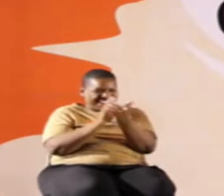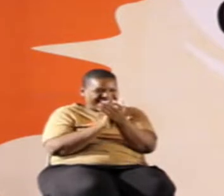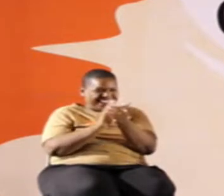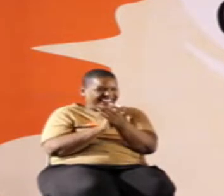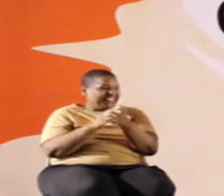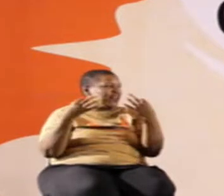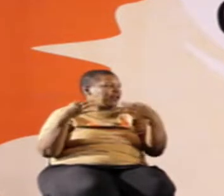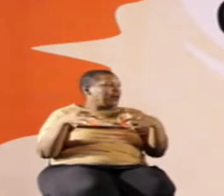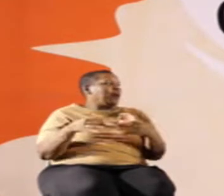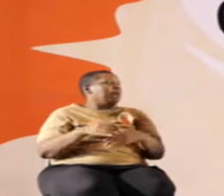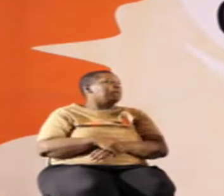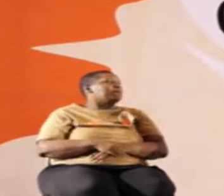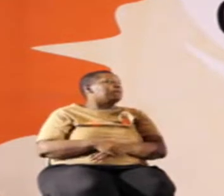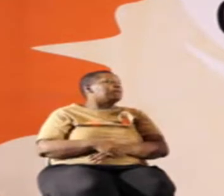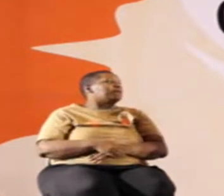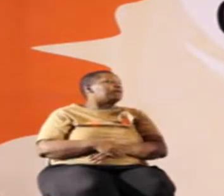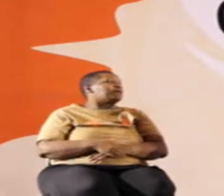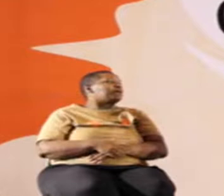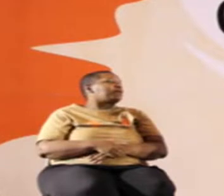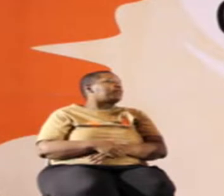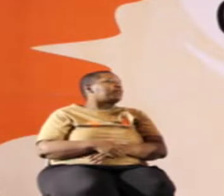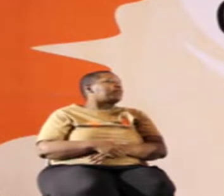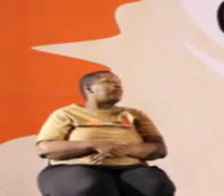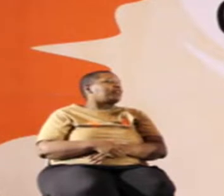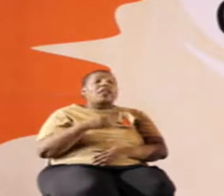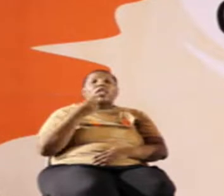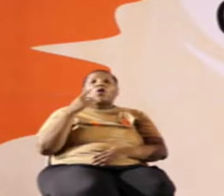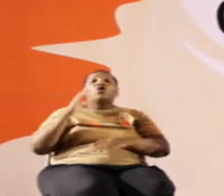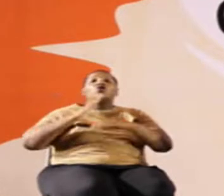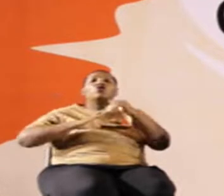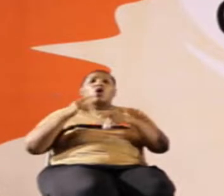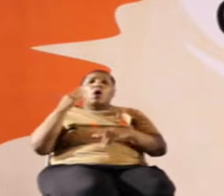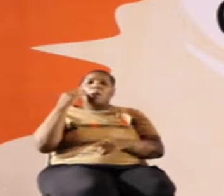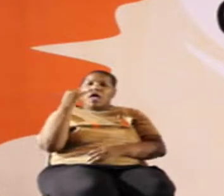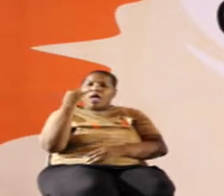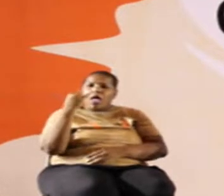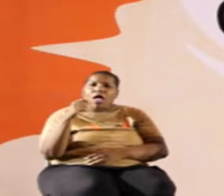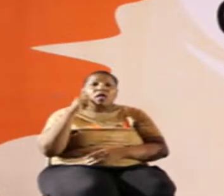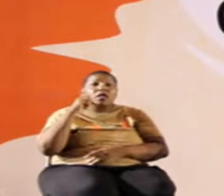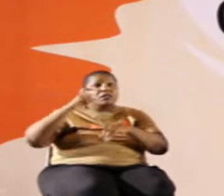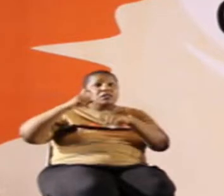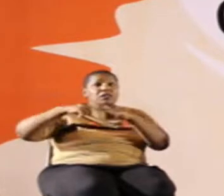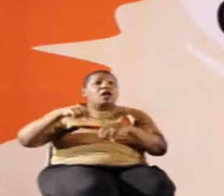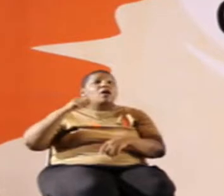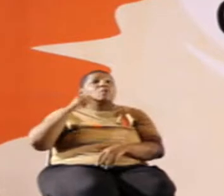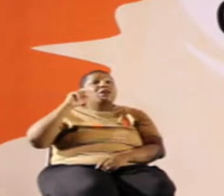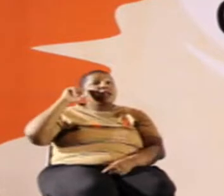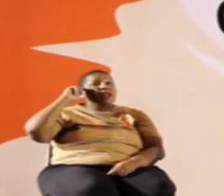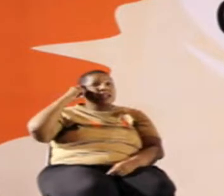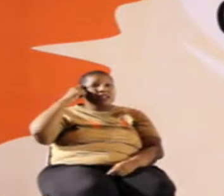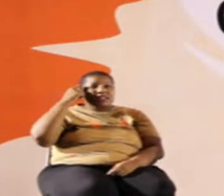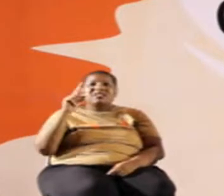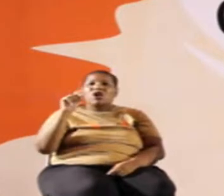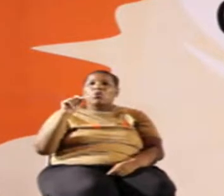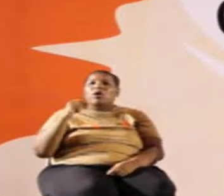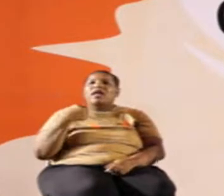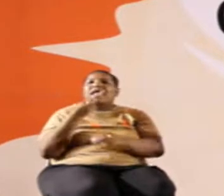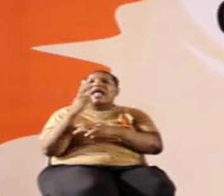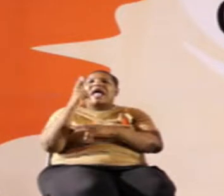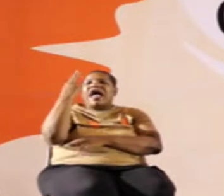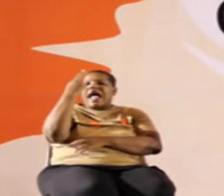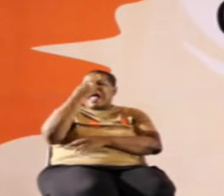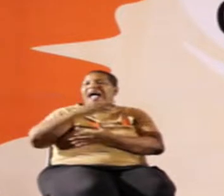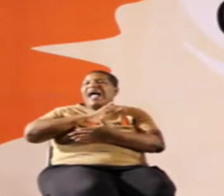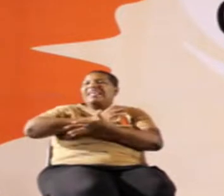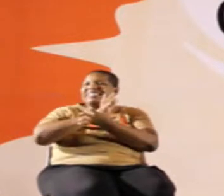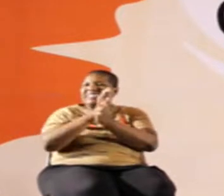certíssima. Bom, sobre a hipersexualização. Lembrar, a hipersexualização é um elemento do racismo, né?